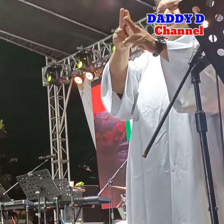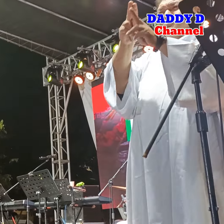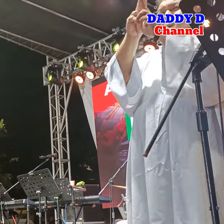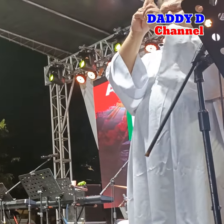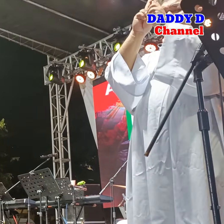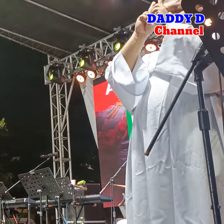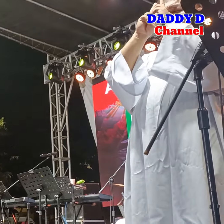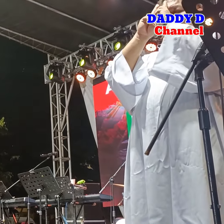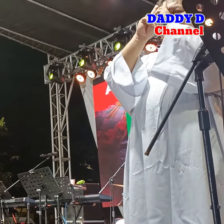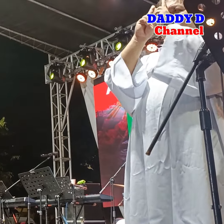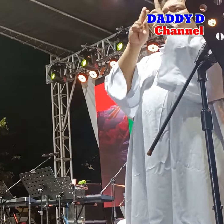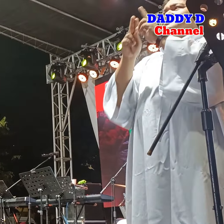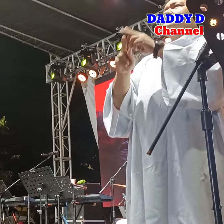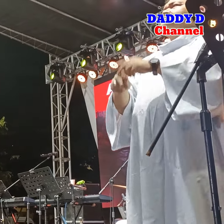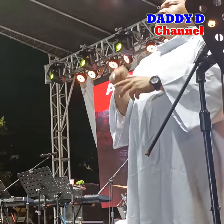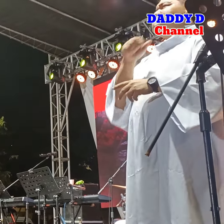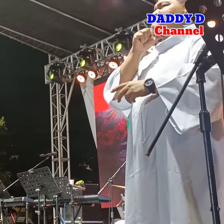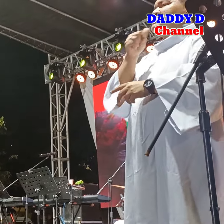hindi niya sinasagot.